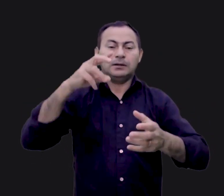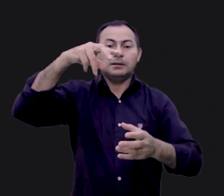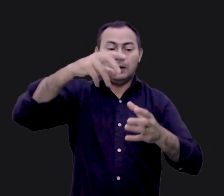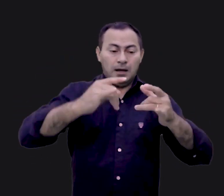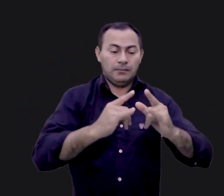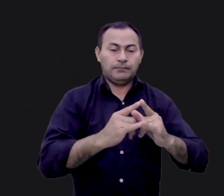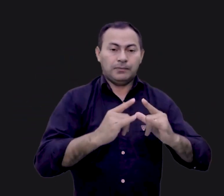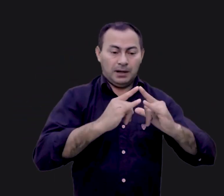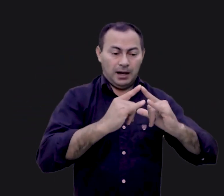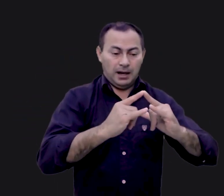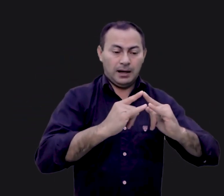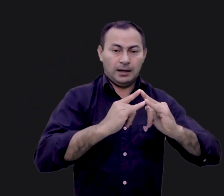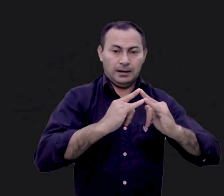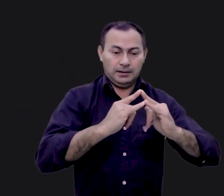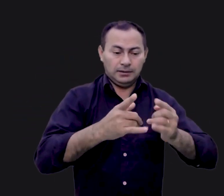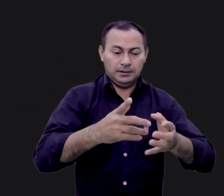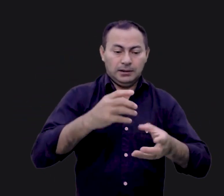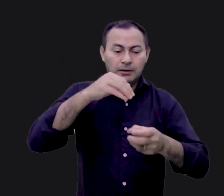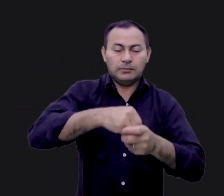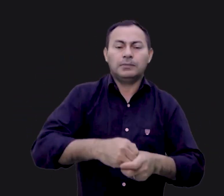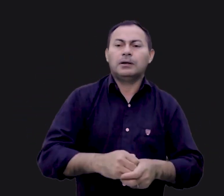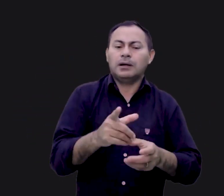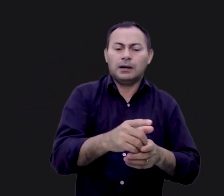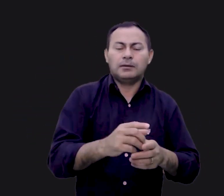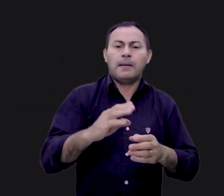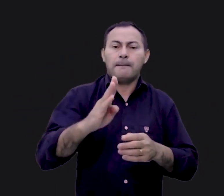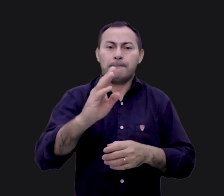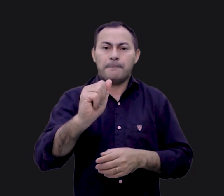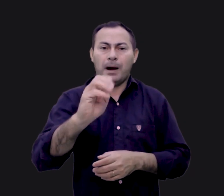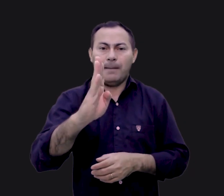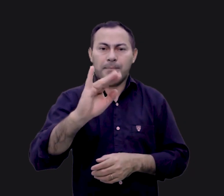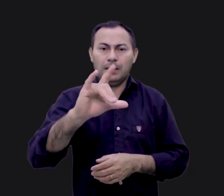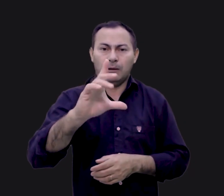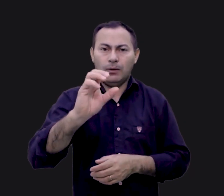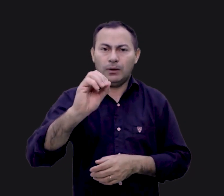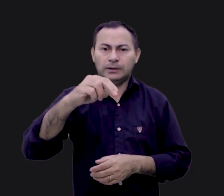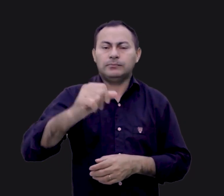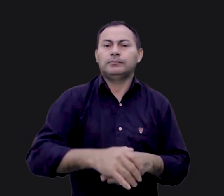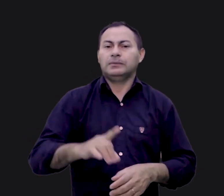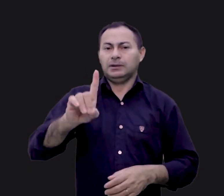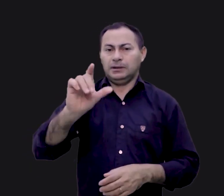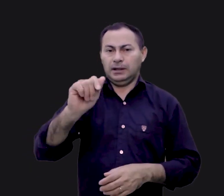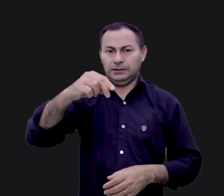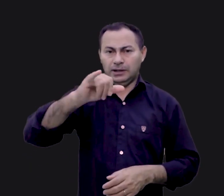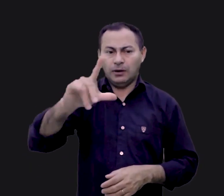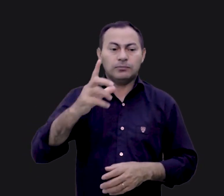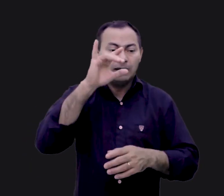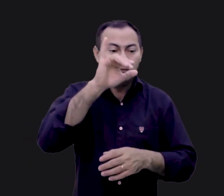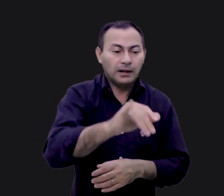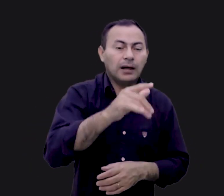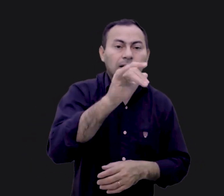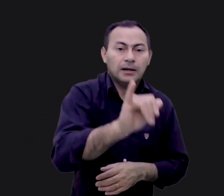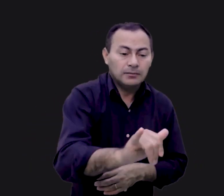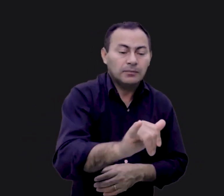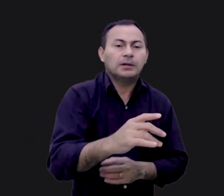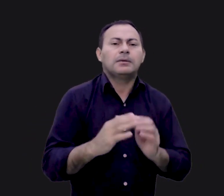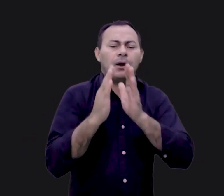Quando aconteceu o cativeiro da Babilônia e Daniel estava na Babilônia, mais tarde chamada de Pérsia, ele sempre orava com sua face